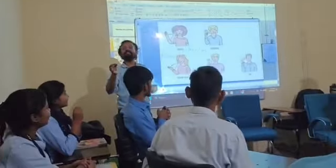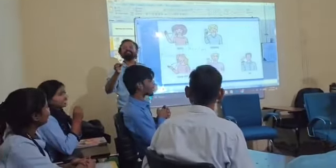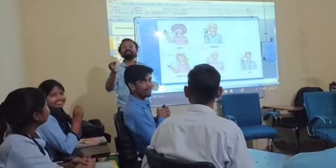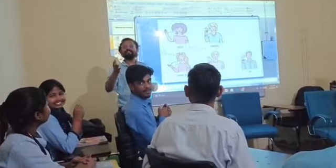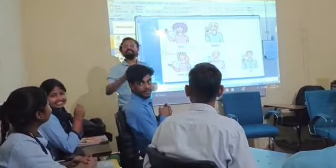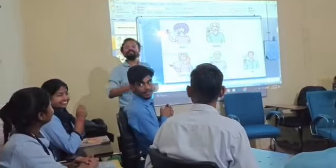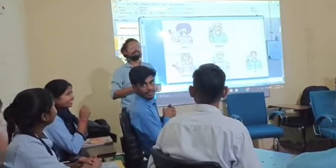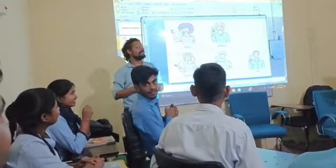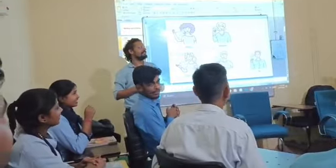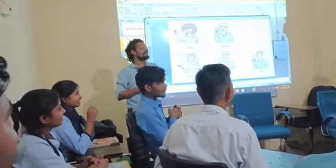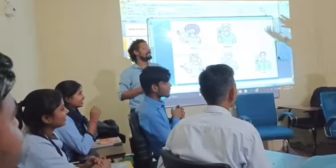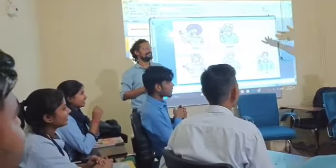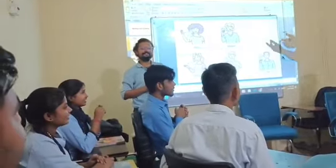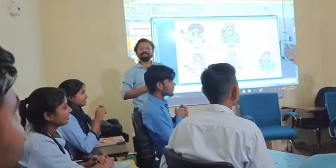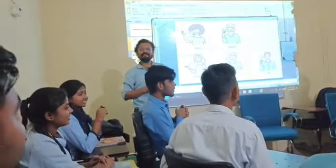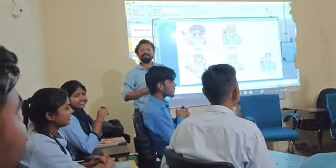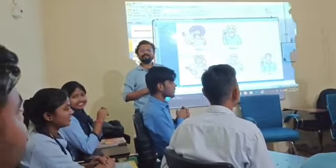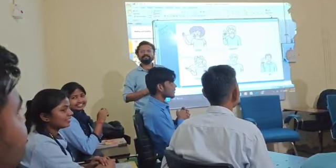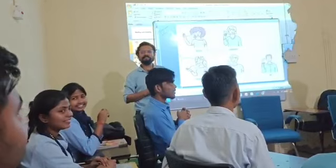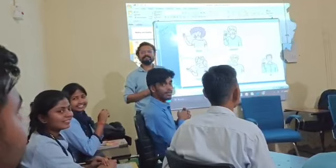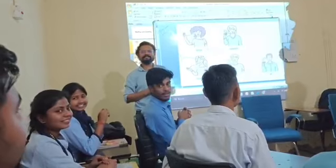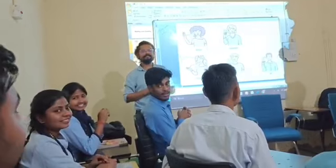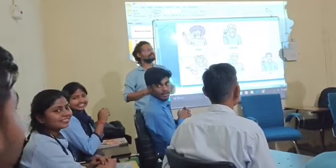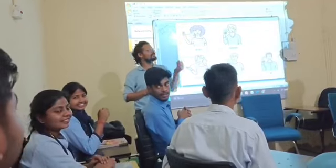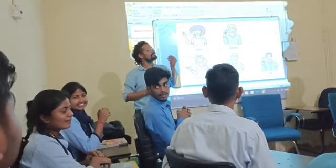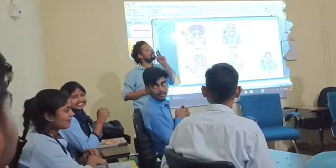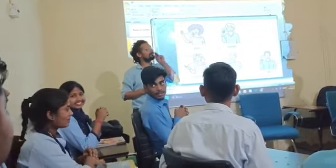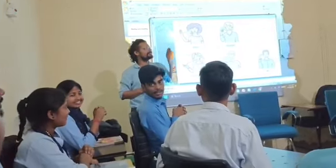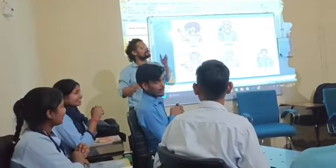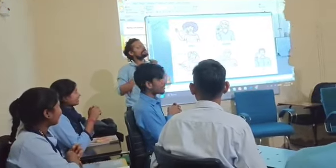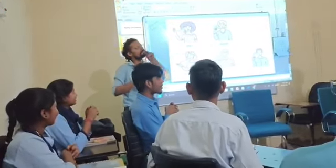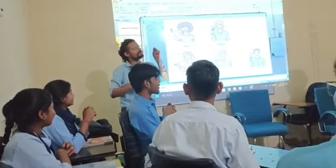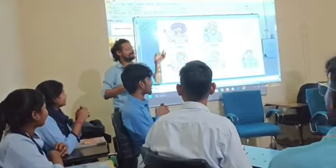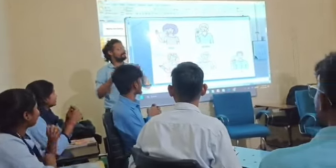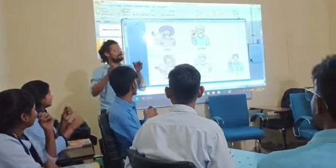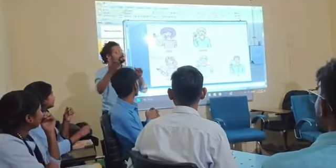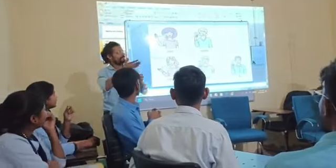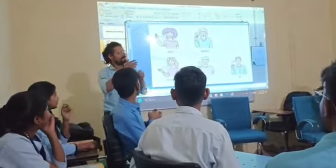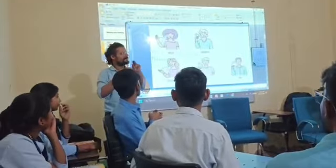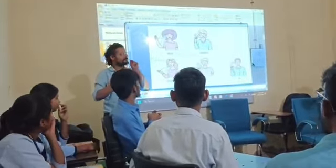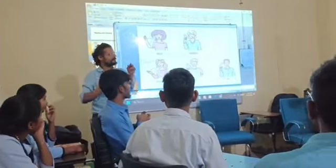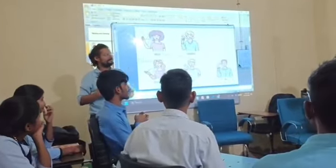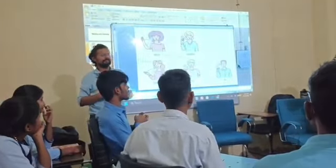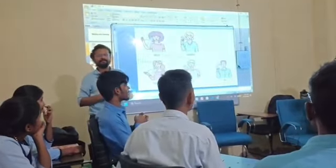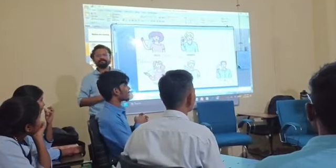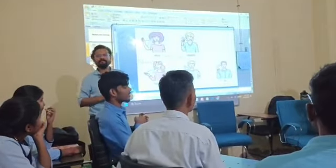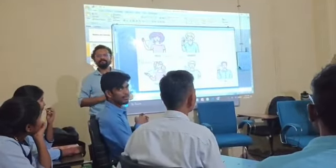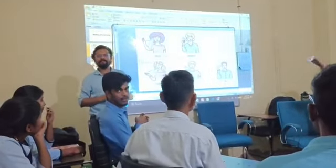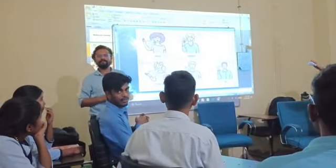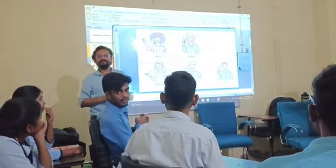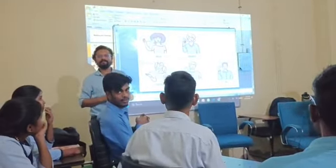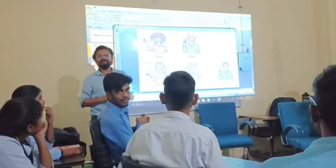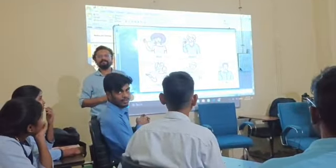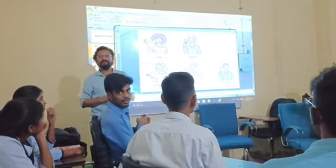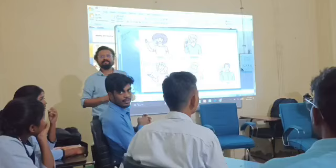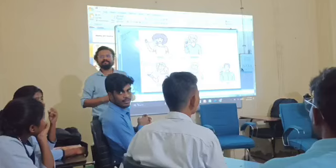अच्छा बताओ कैसे अलग है, थोड़ा एग्जाम्पल बताओ। आप बोल के बताओ, कोई नहीं, मैं समझा दूंगा यहाँ से। आप